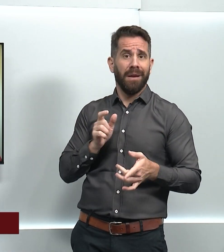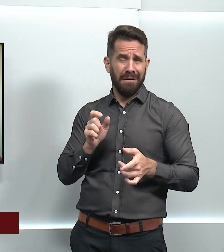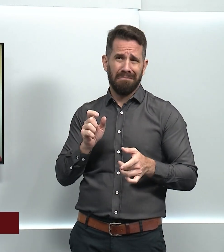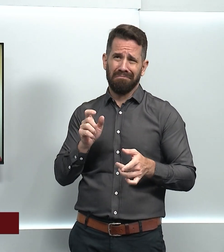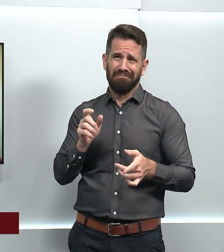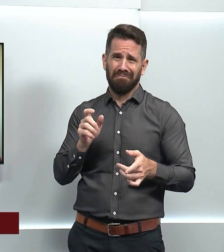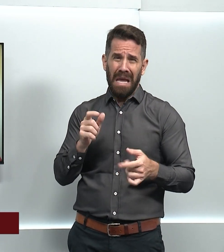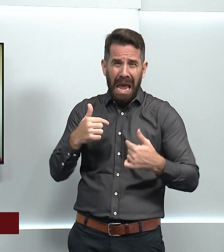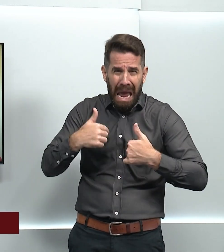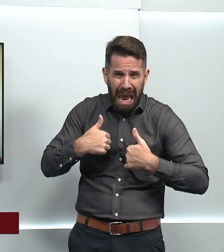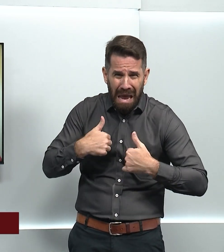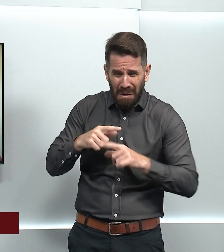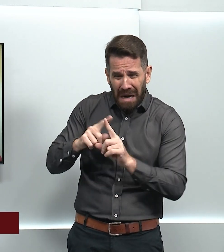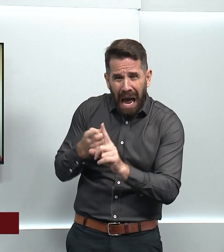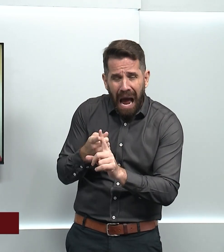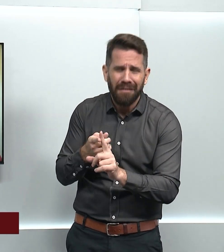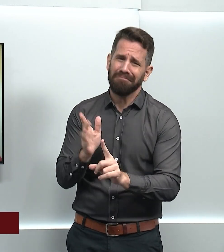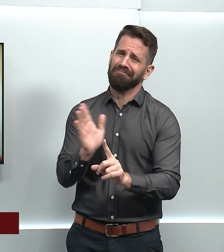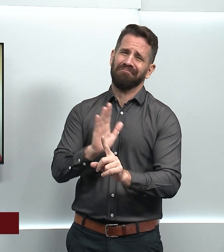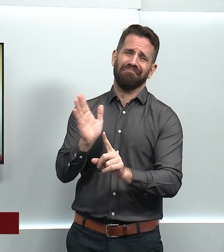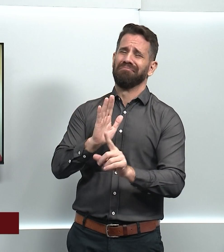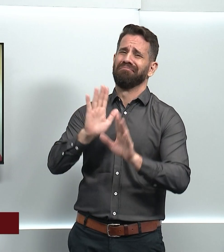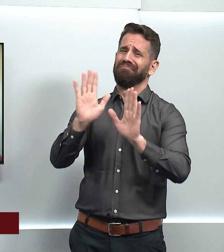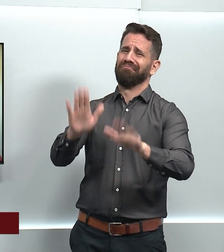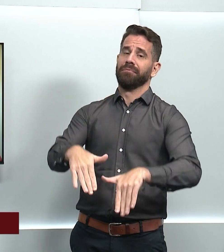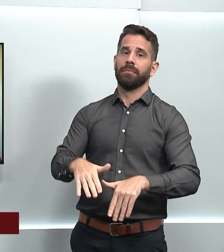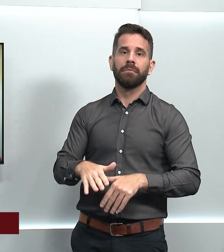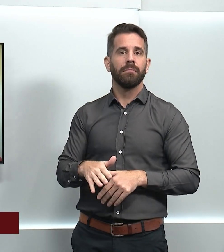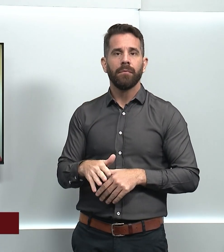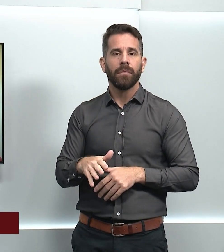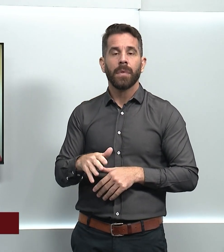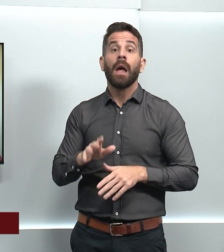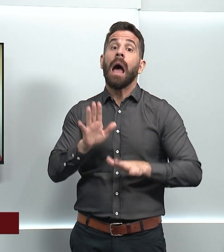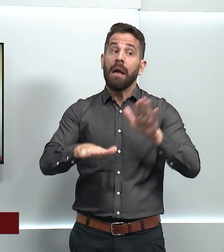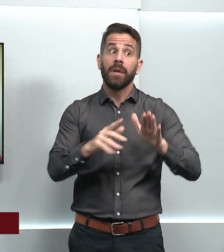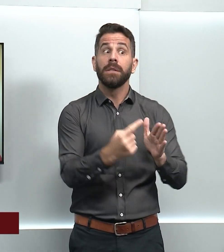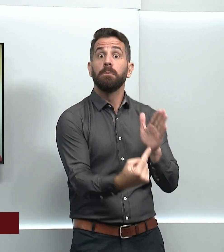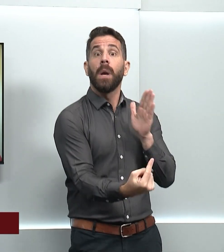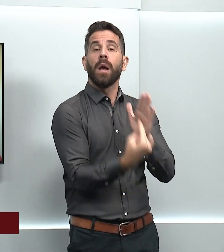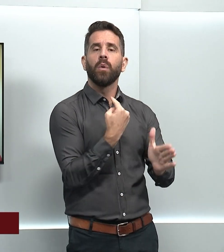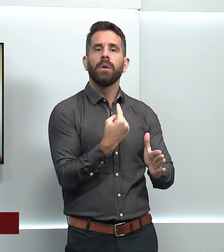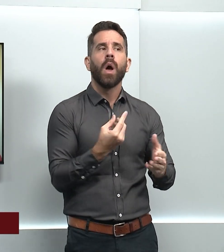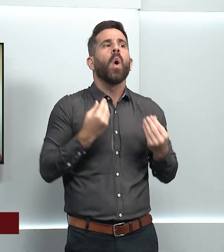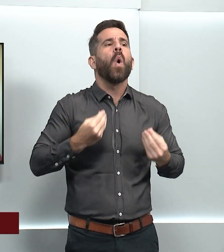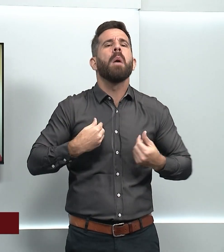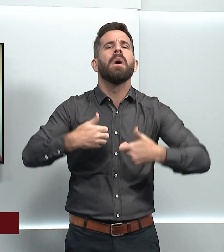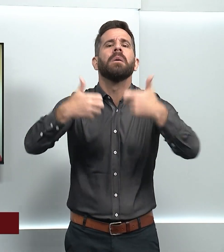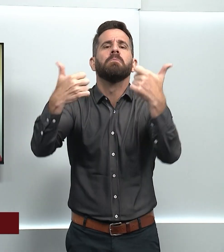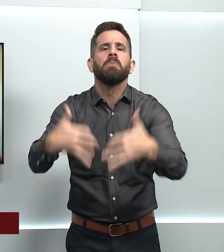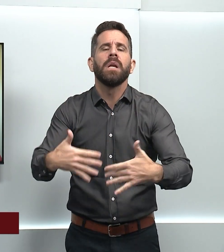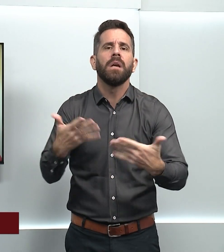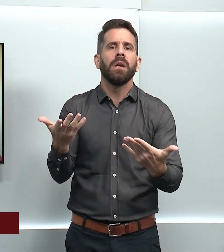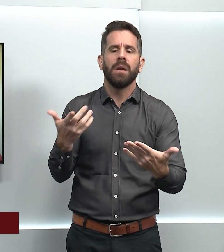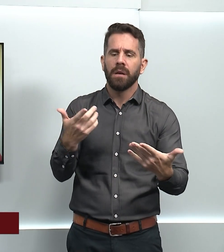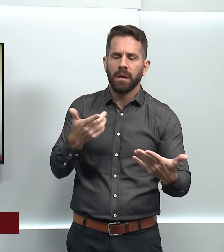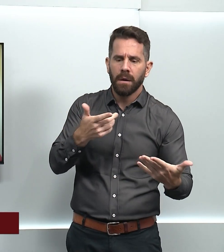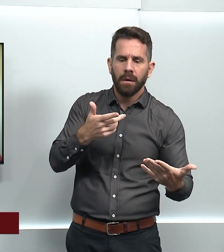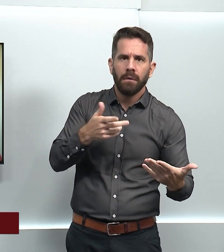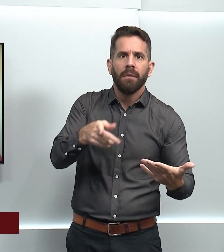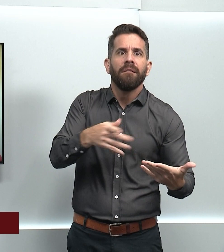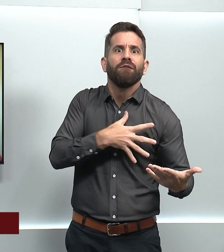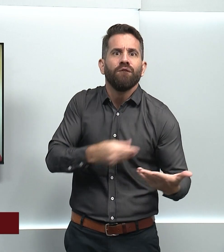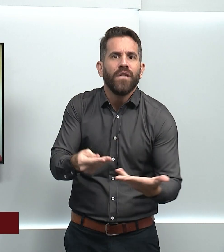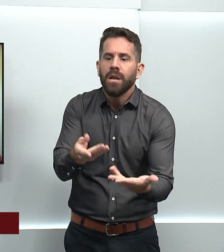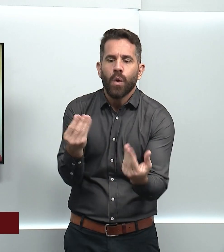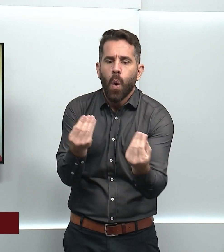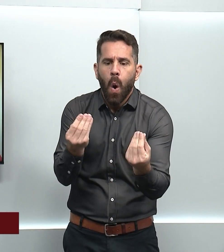acontecer. Então, quando me perguntam, Joyce, quando que eu começo a falar sobre, né, sexualidade, sobre gravidez? Tem que ser